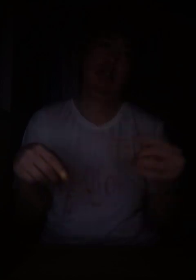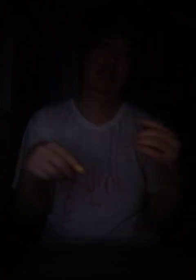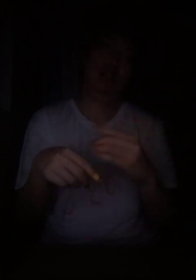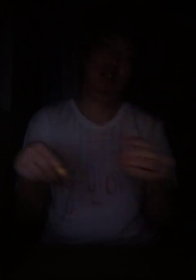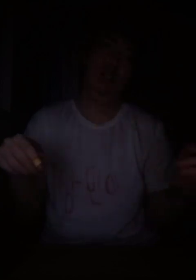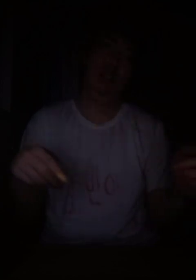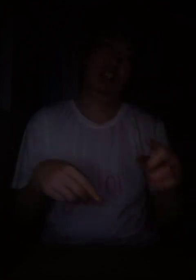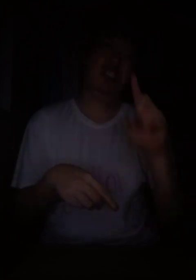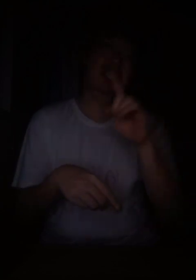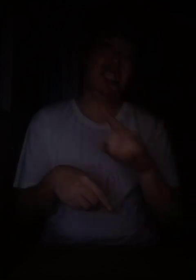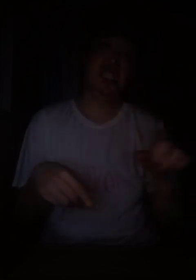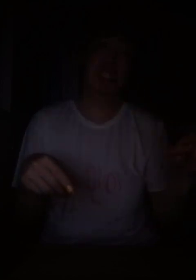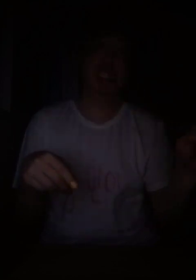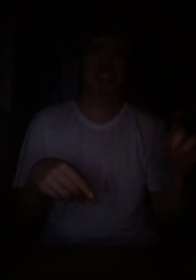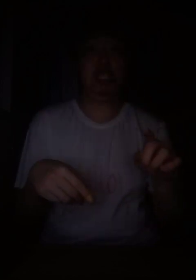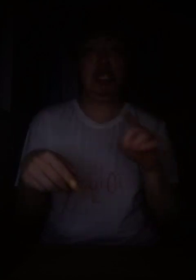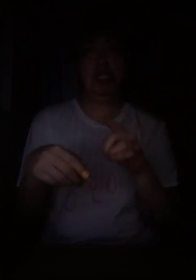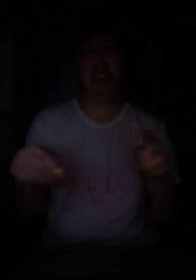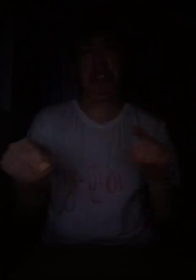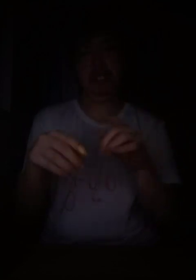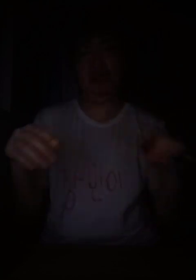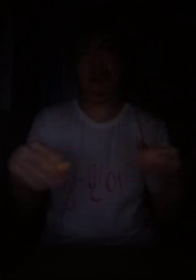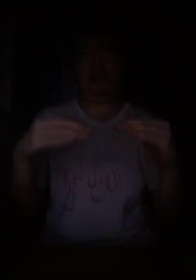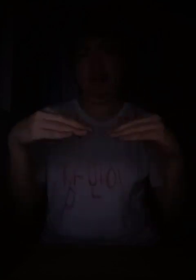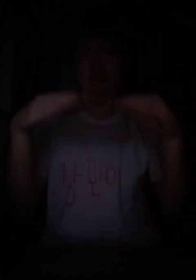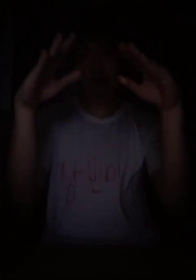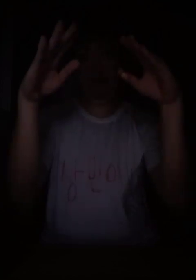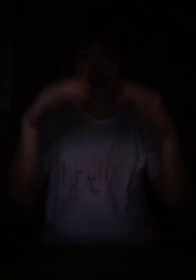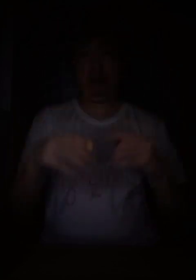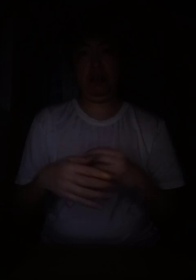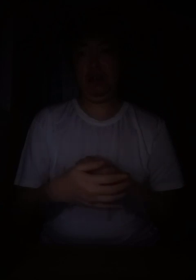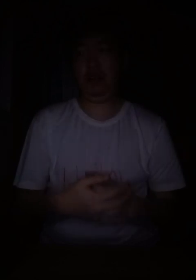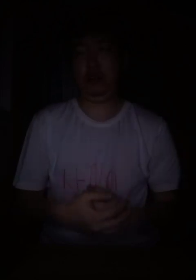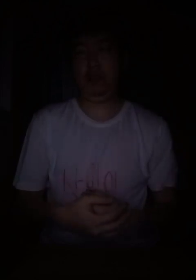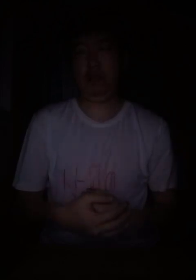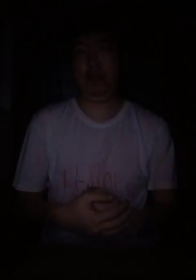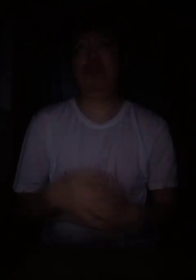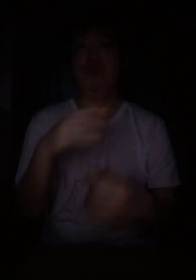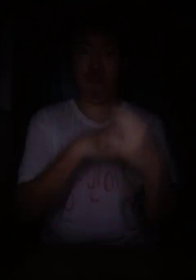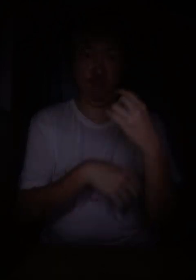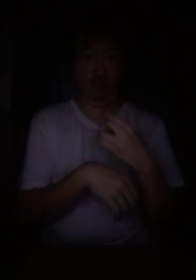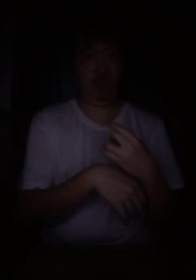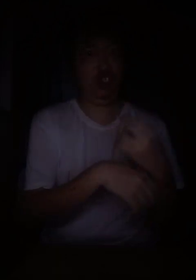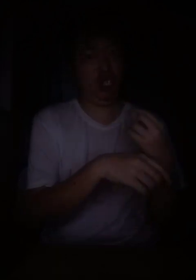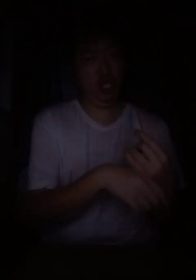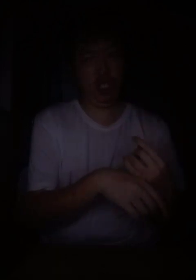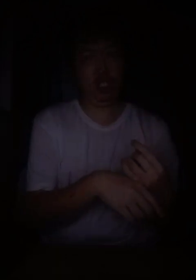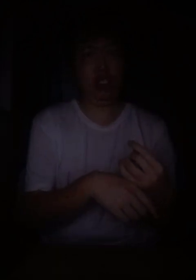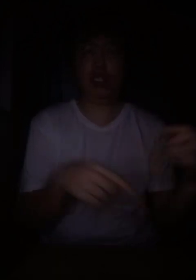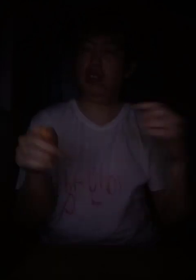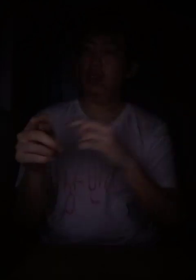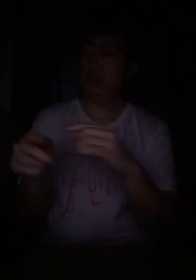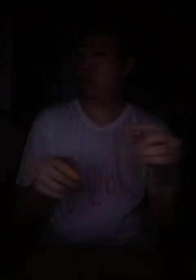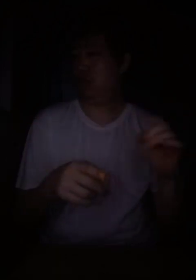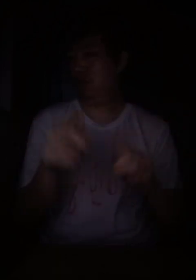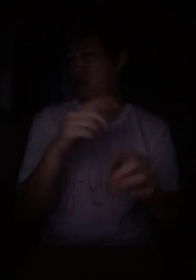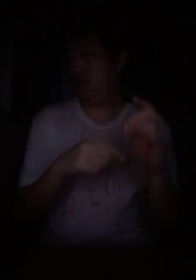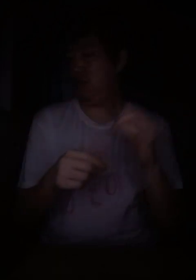봤더니 1층까지 물이 좀 차 있더라고요. 충남 공산에선 산사태로 매몰됐던 60대 여성이 숨진